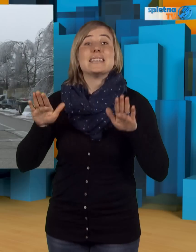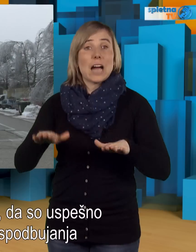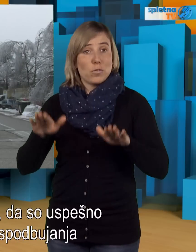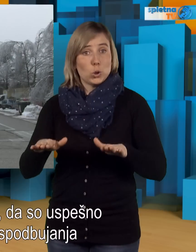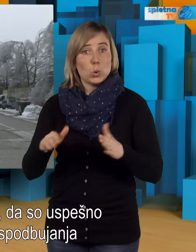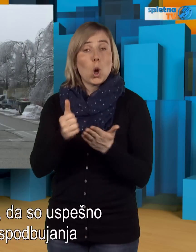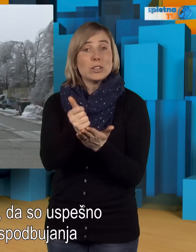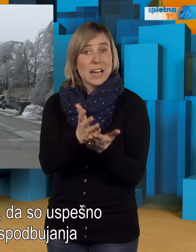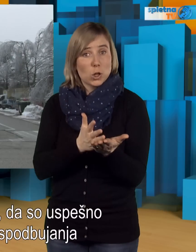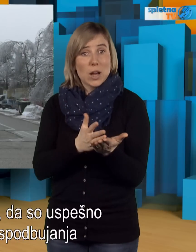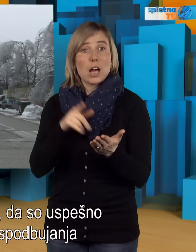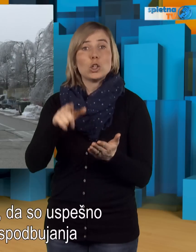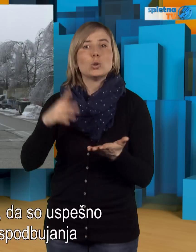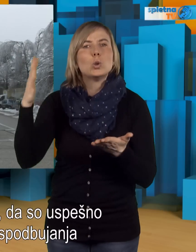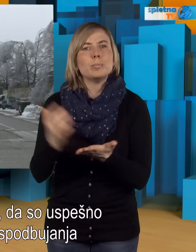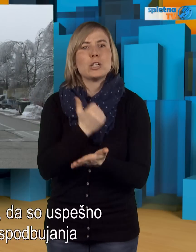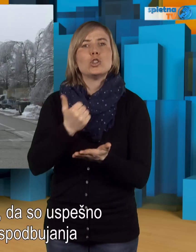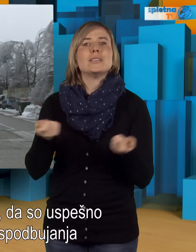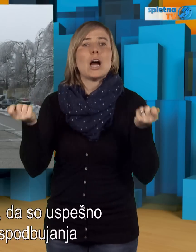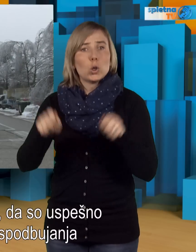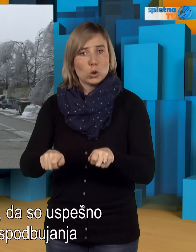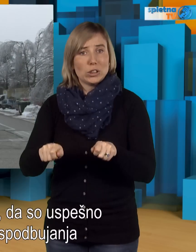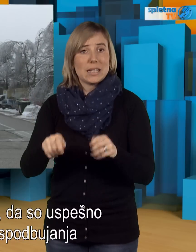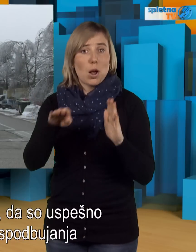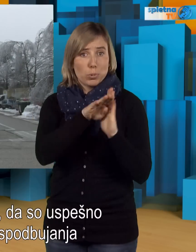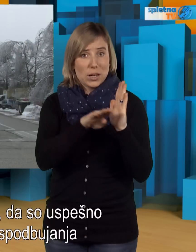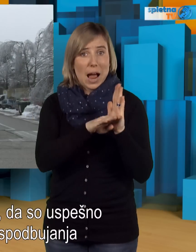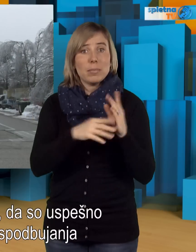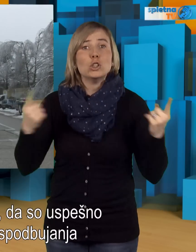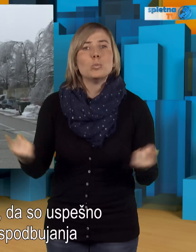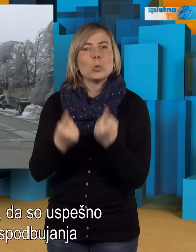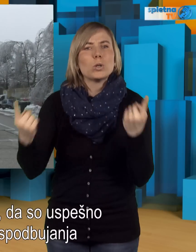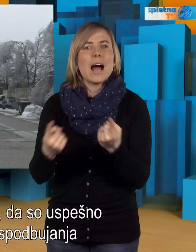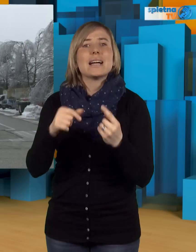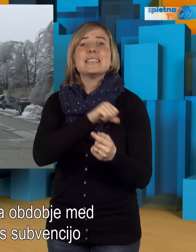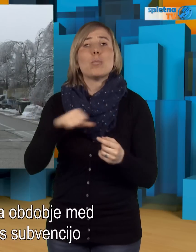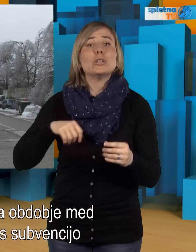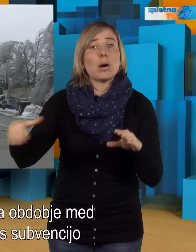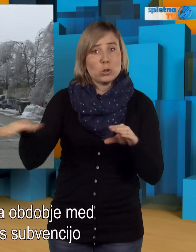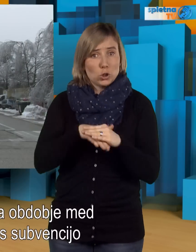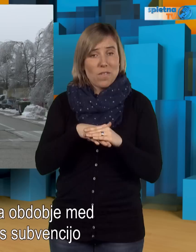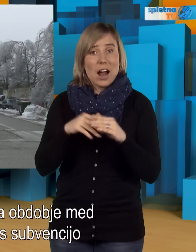Na zavodu ocenjujejo, da so uspešno zaključili program spodbujanja samozaposlovanja za obdobje med letoma